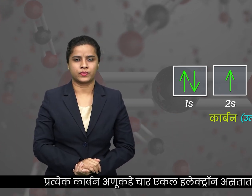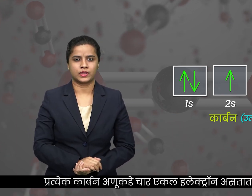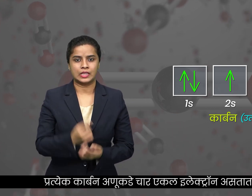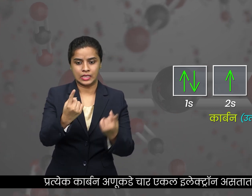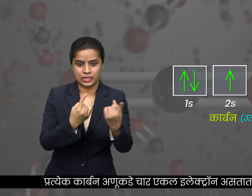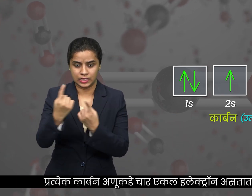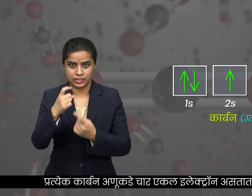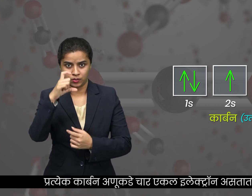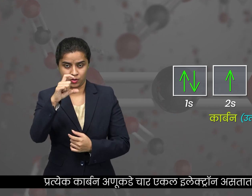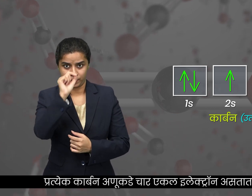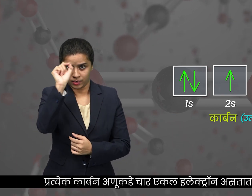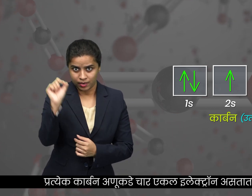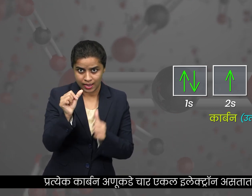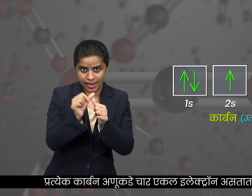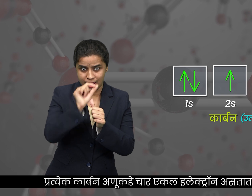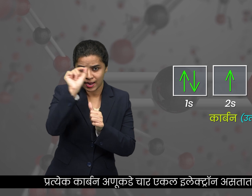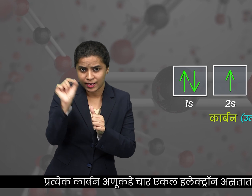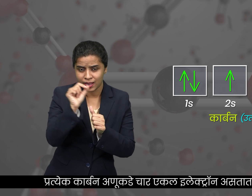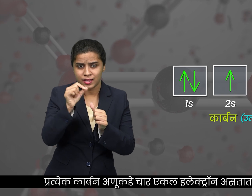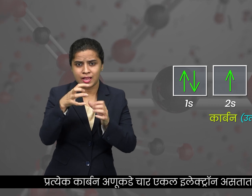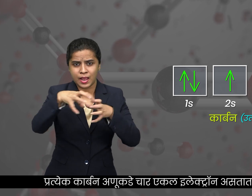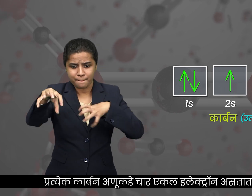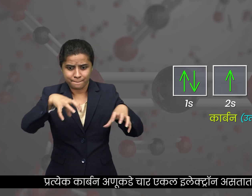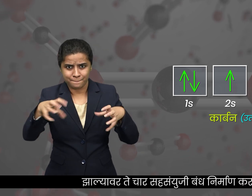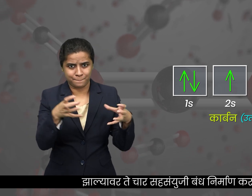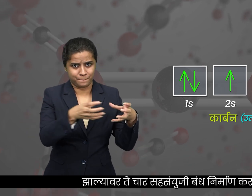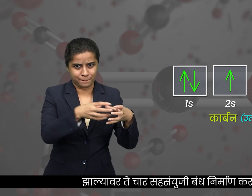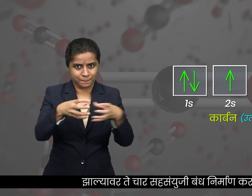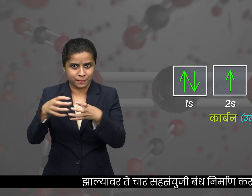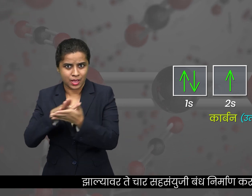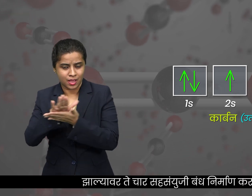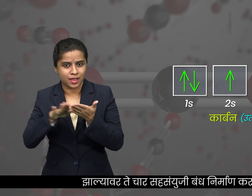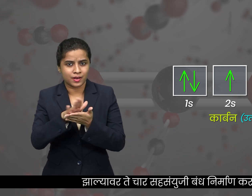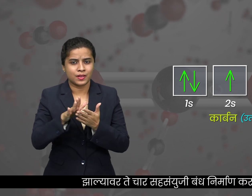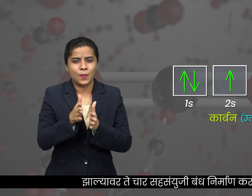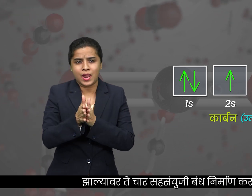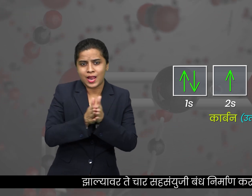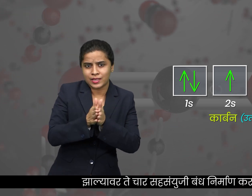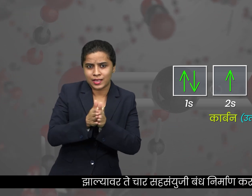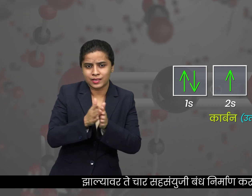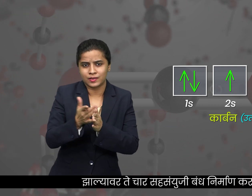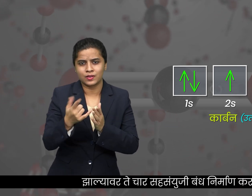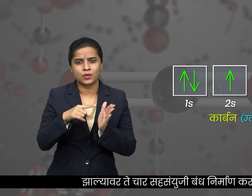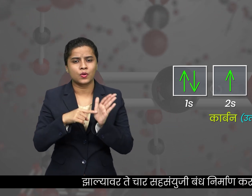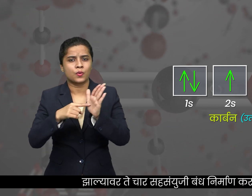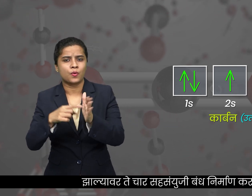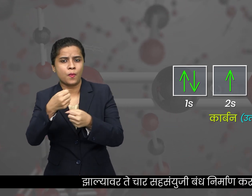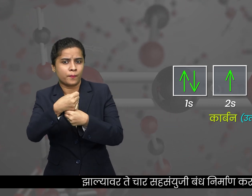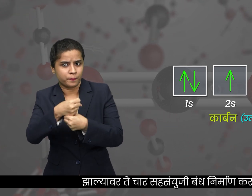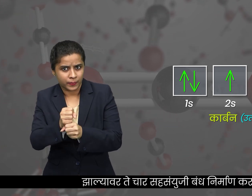प्रत्येक कार्बन अणूकडे 4 एकल इलेक्ट्रॉन असतात आणि उत्तेजित झाल्यावर ते 4 सहसंयोजी बंध निर्माण